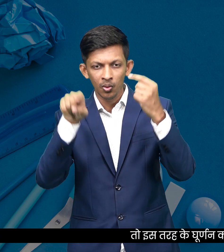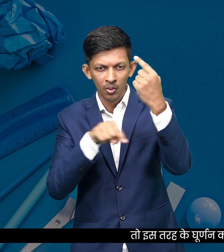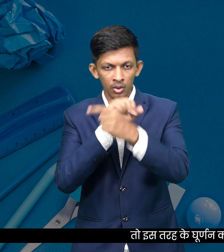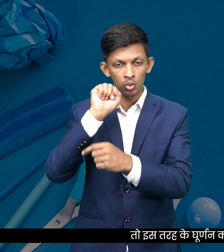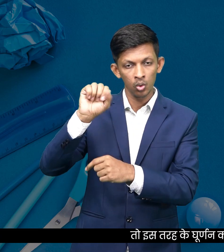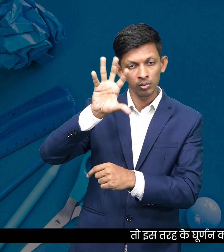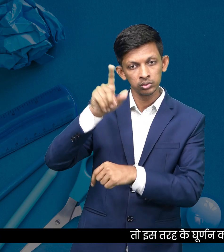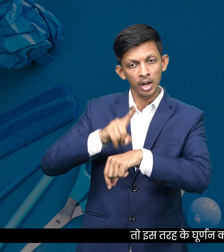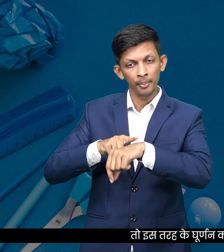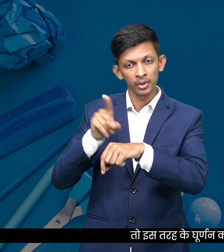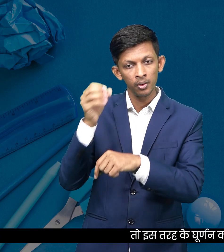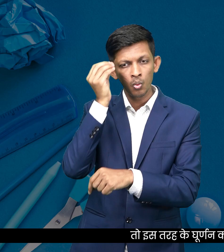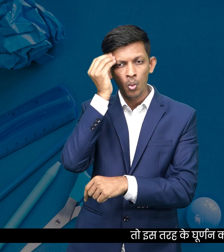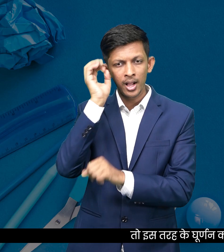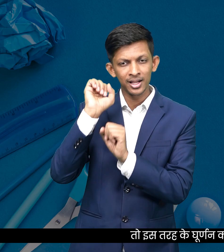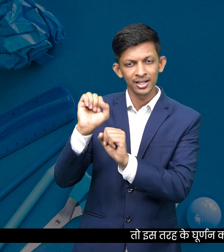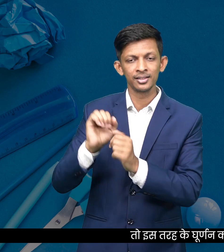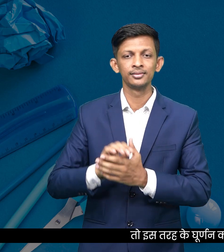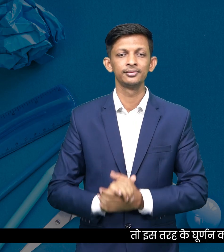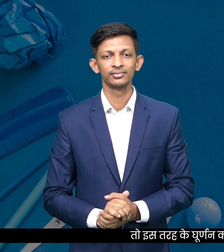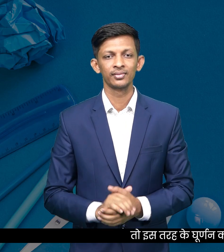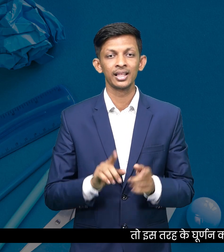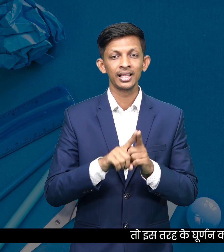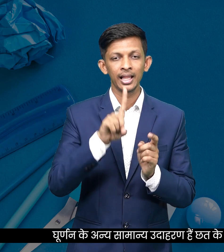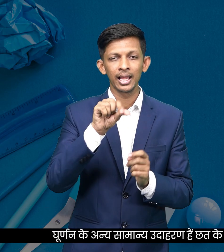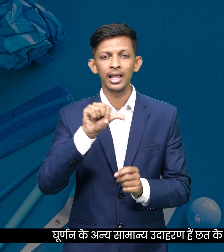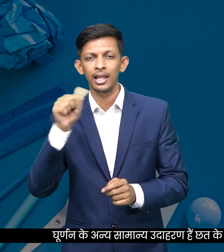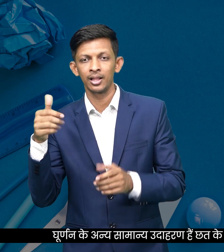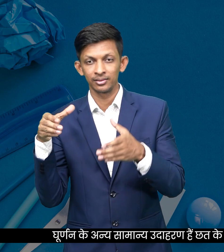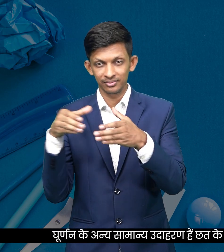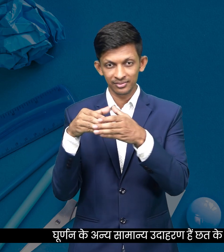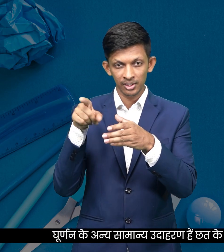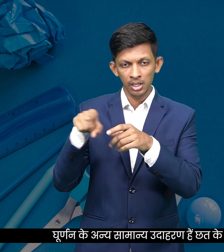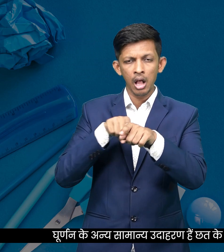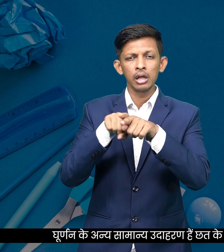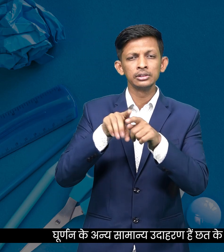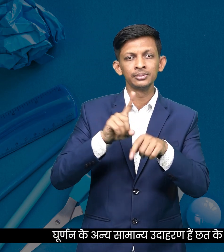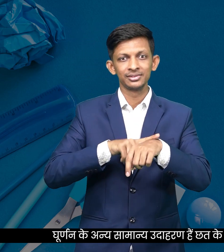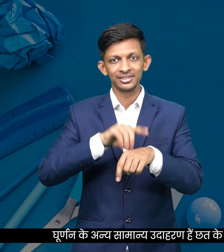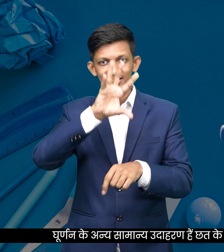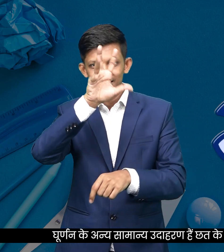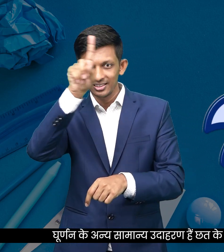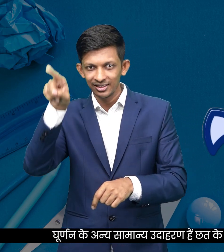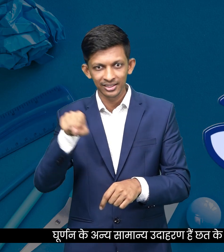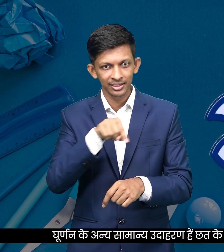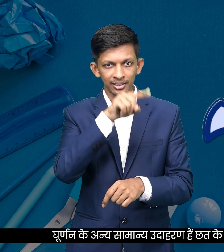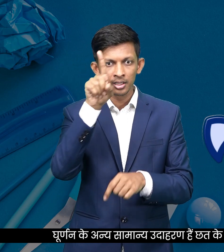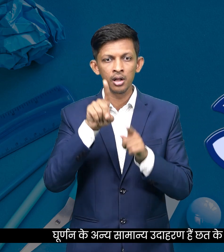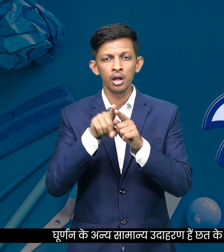को वामावर्त कहा जाता है। घूर्णन के अन्य सामान्य उदाहरण है छत के पंखे